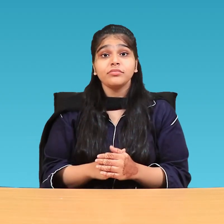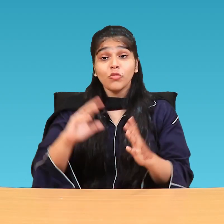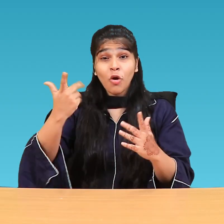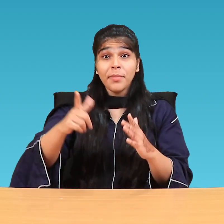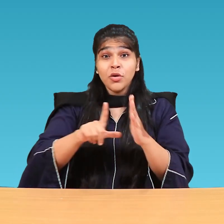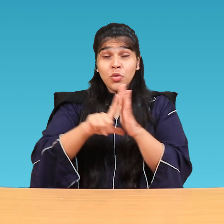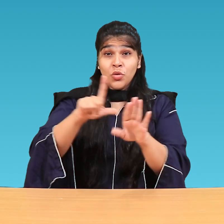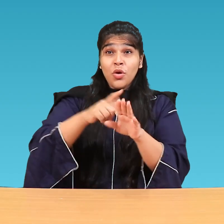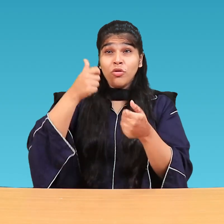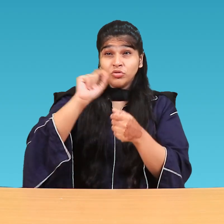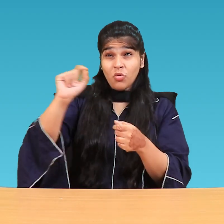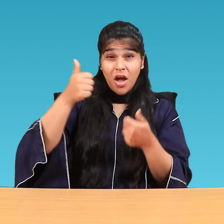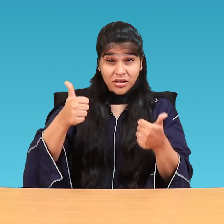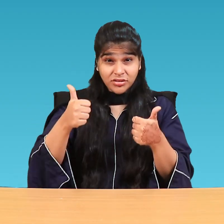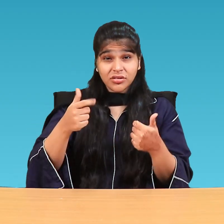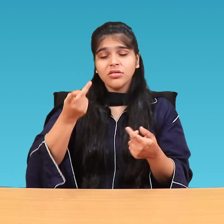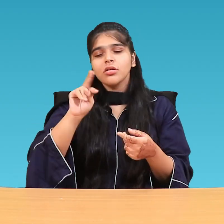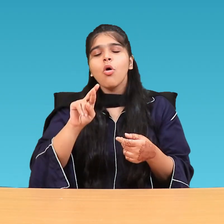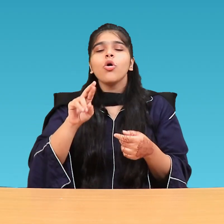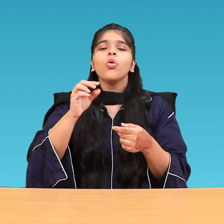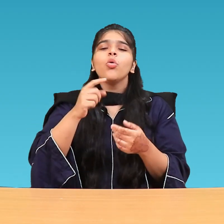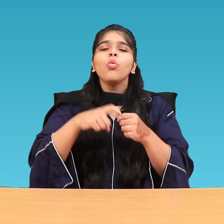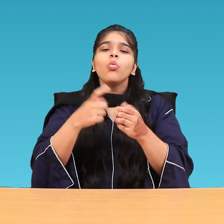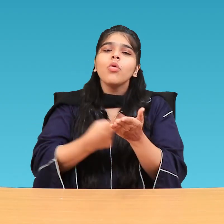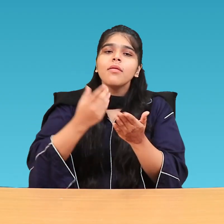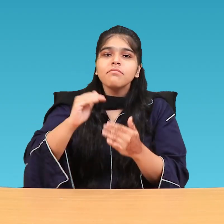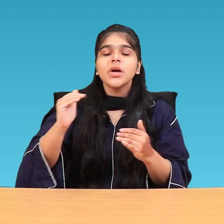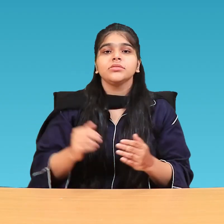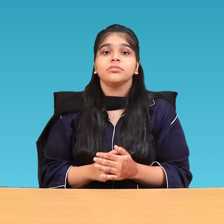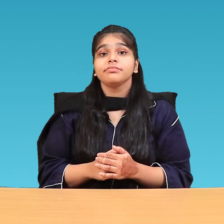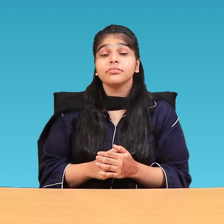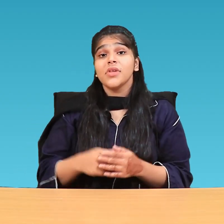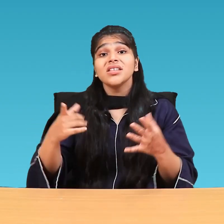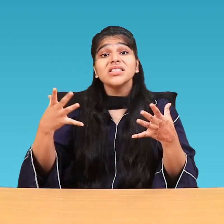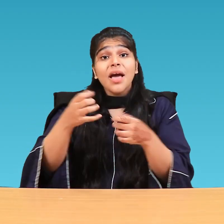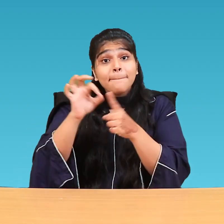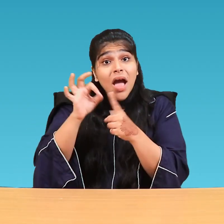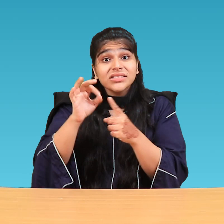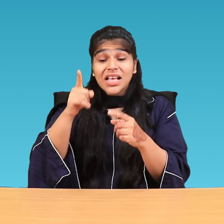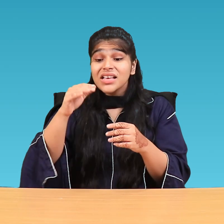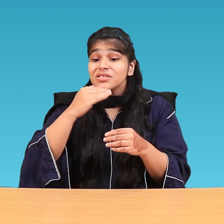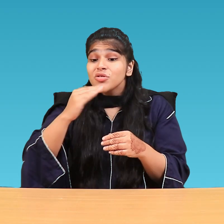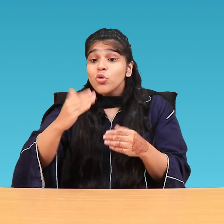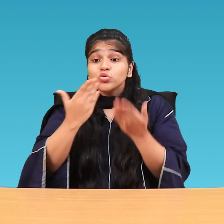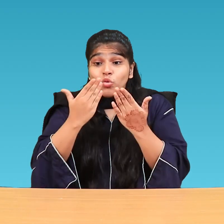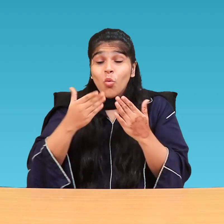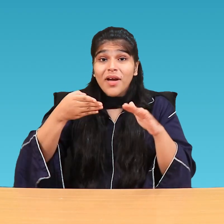हो या फिर मदरसा हो, एक ऐसा पाकिस्तान जहाँ पे हर स्कूल जाने वाले बच्चे को सेम काइंड